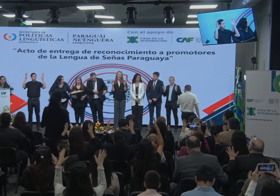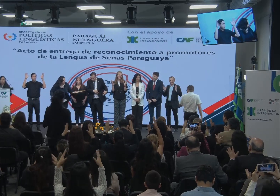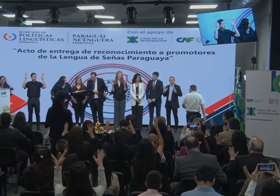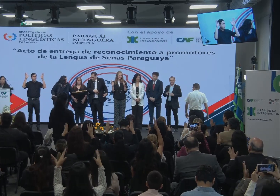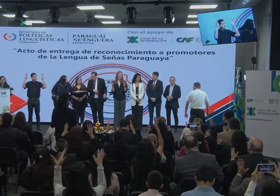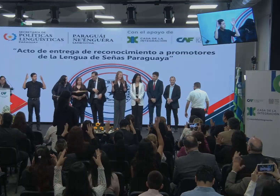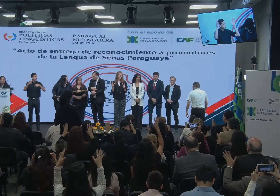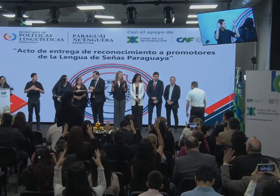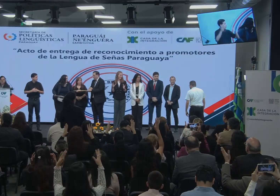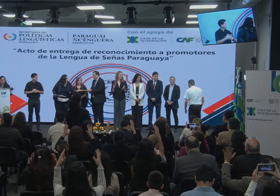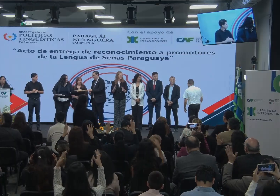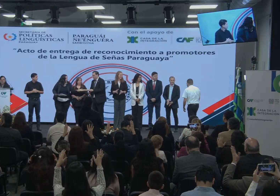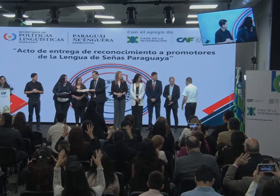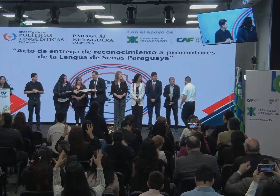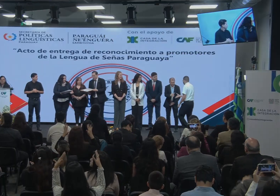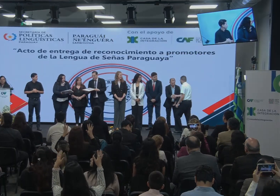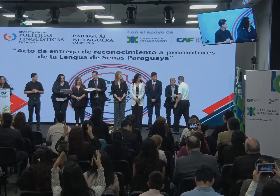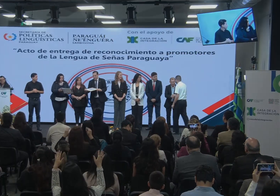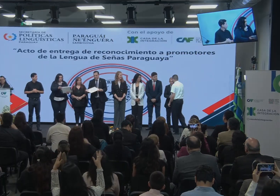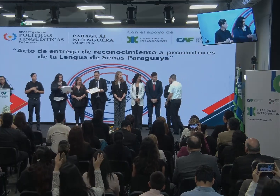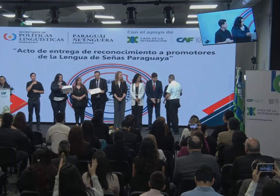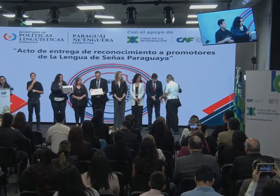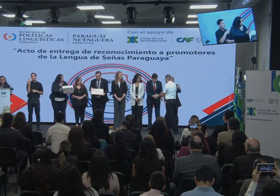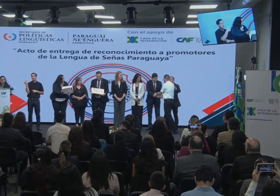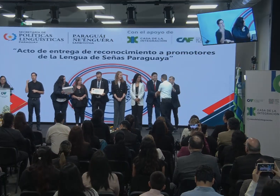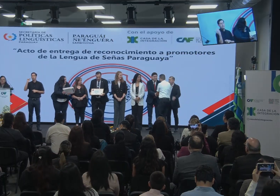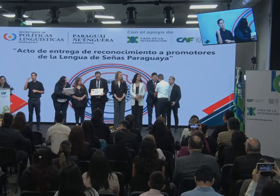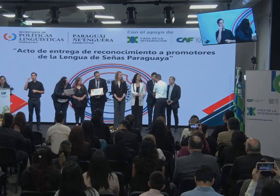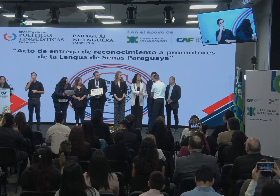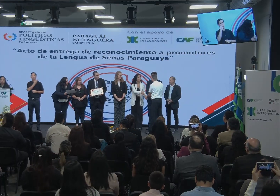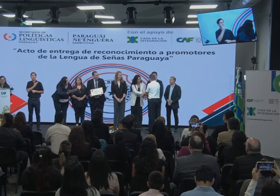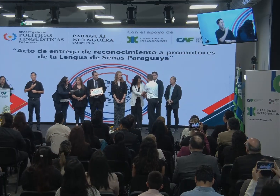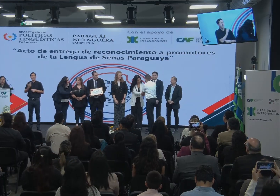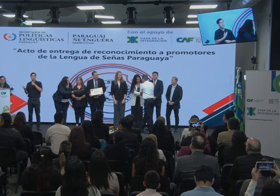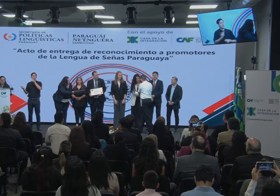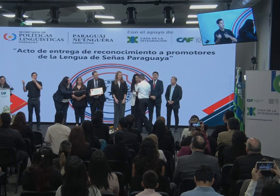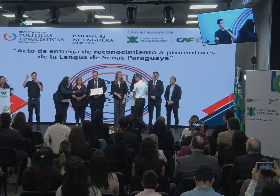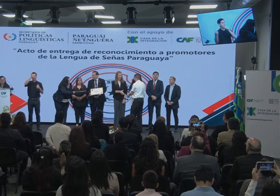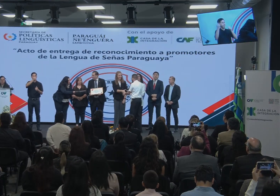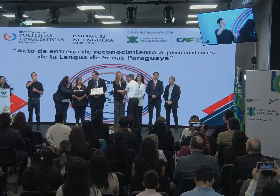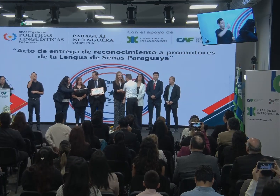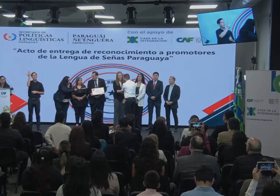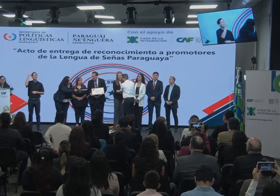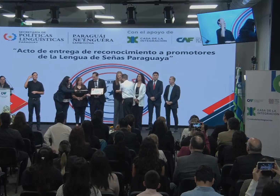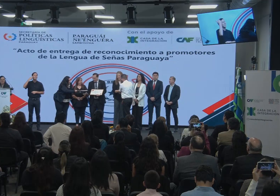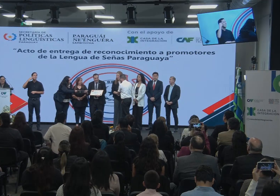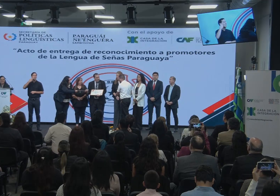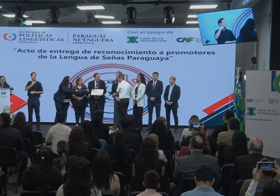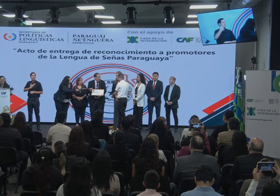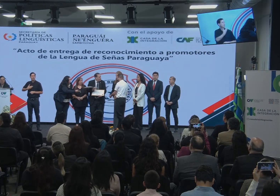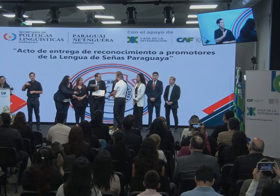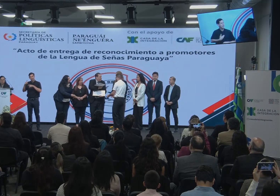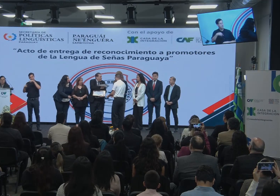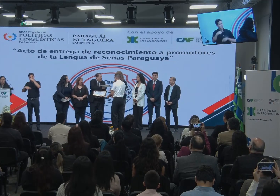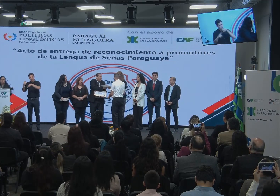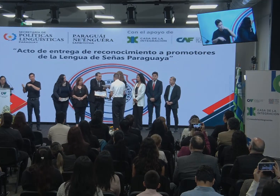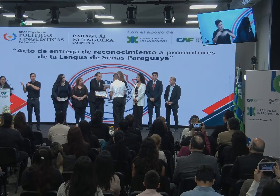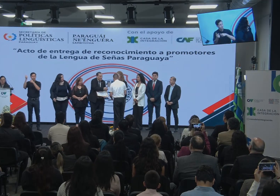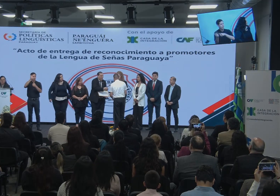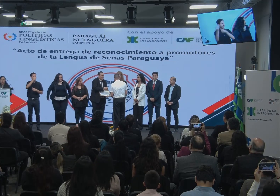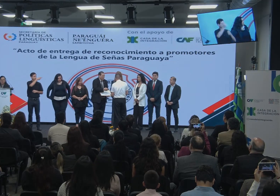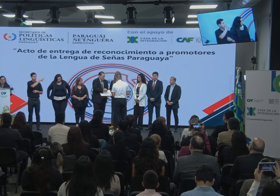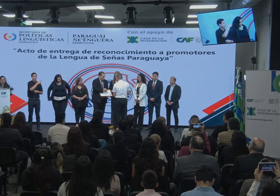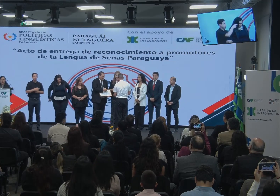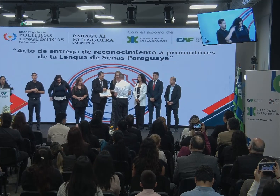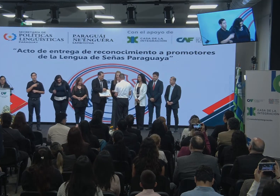asumió el cargo recientemente tras el fallecimiento del señor Emilio Pineda. Es un líder destacado en la comunidad sorda